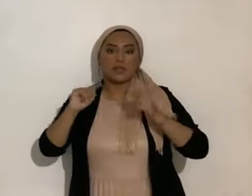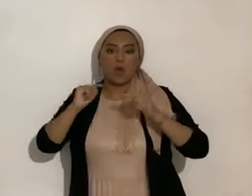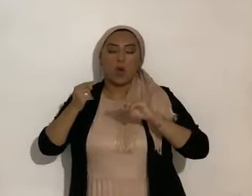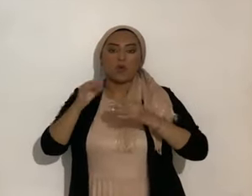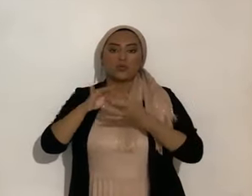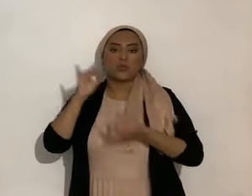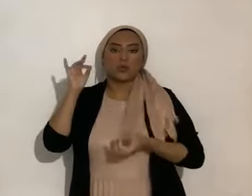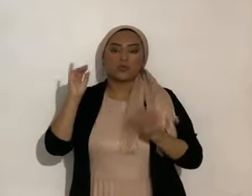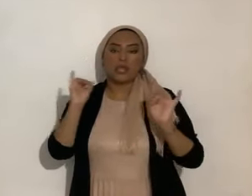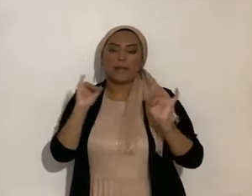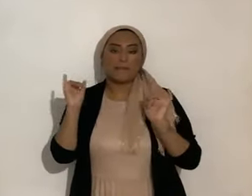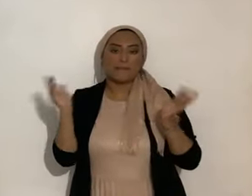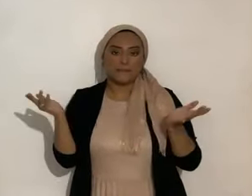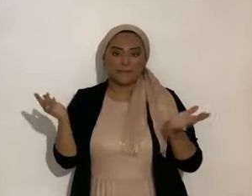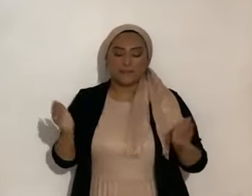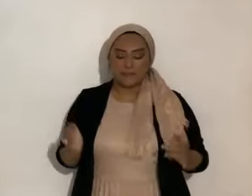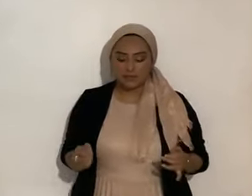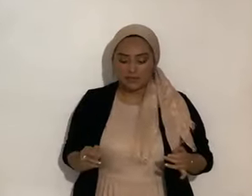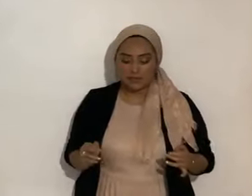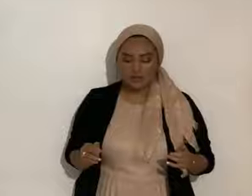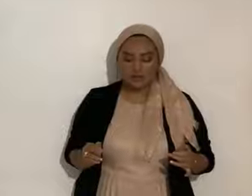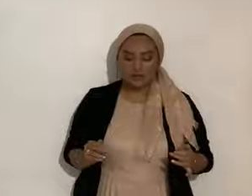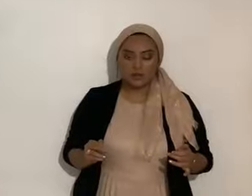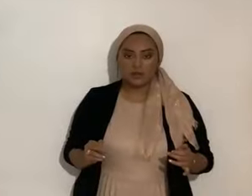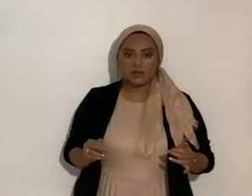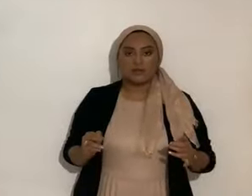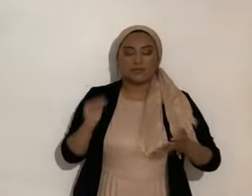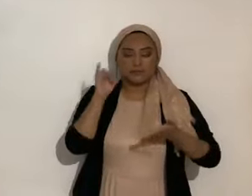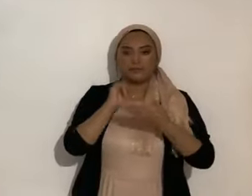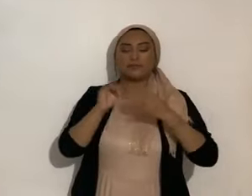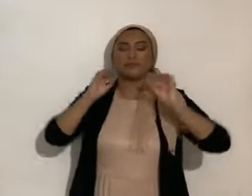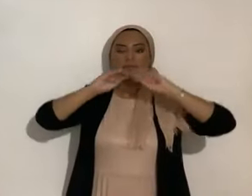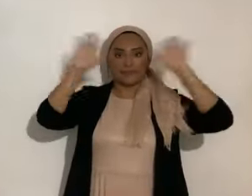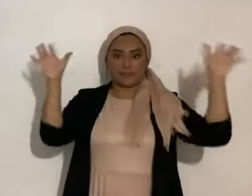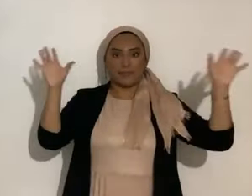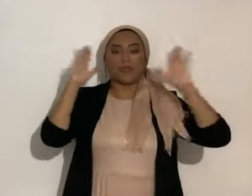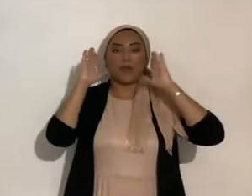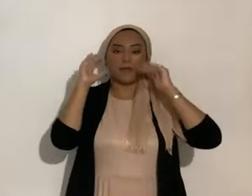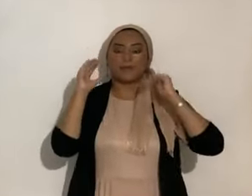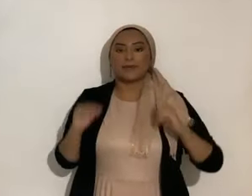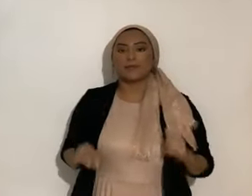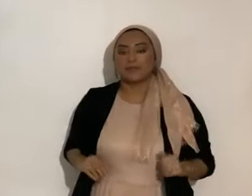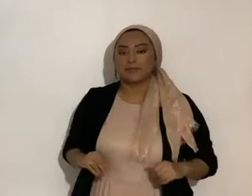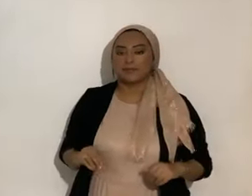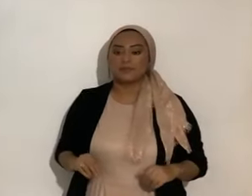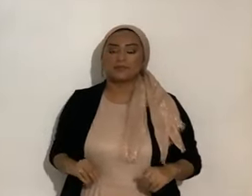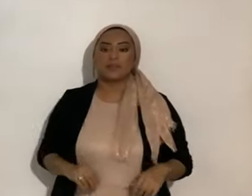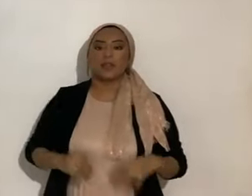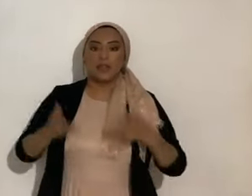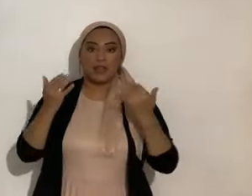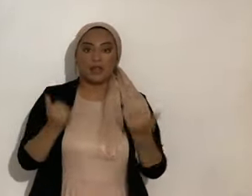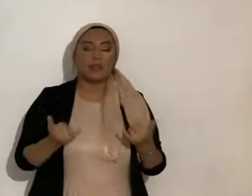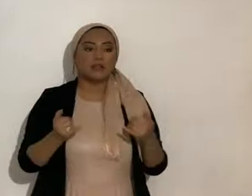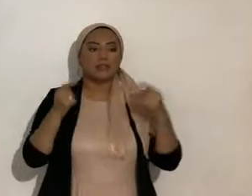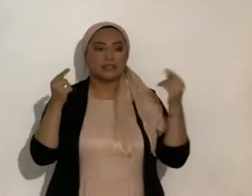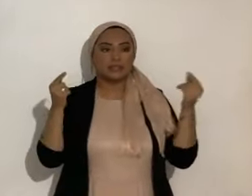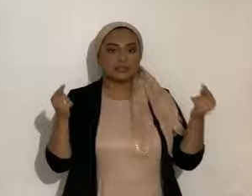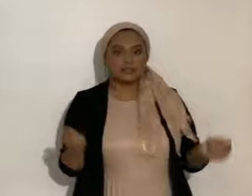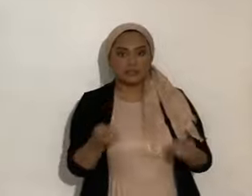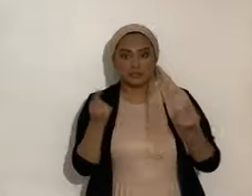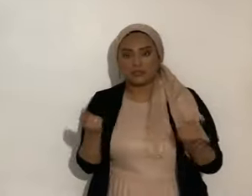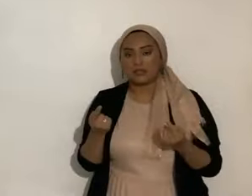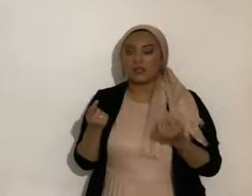alma? ¿Sí? Bueno, entonces eso que quede muy claro, amados, aquí nos espero. Ahora, el pecado,